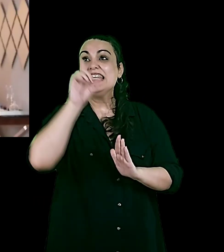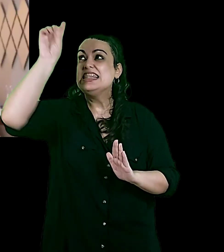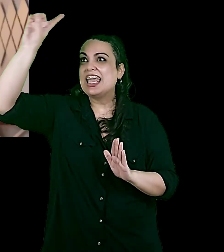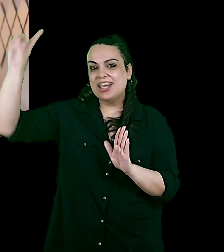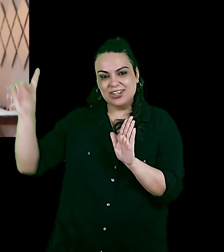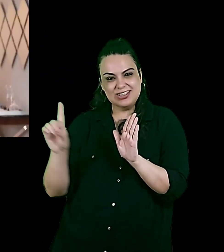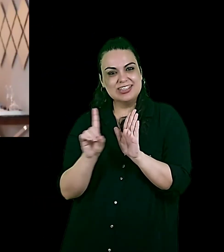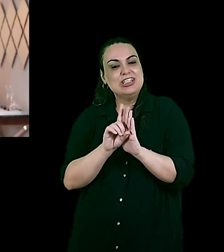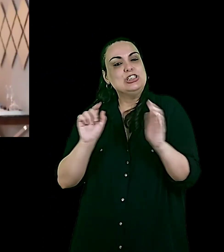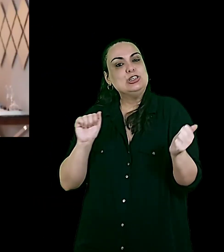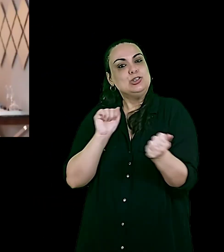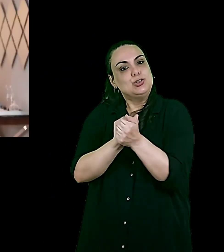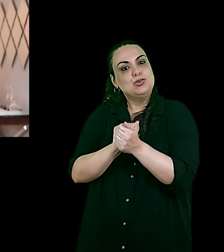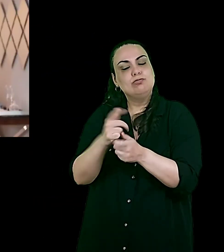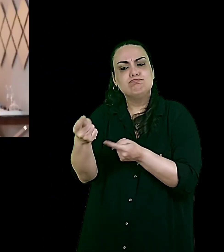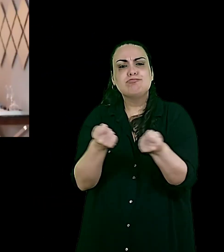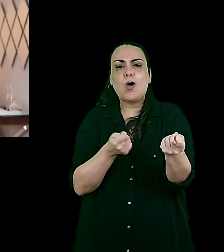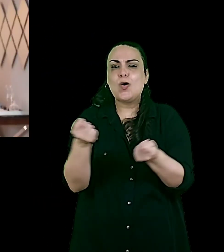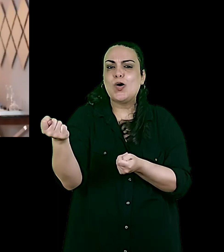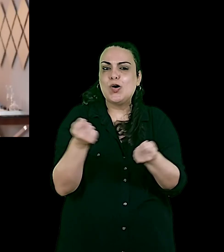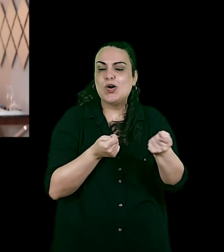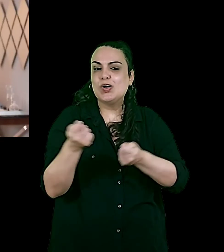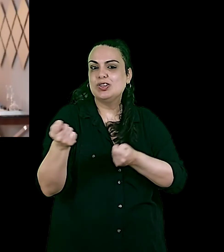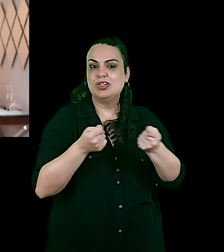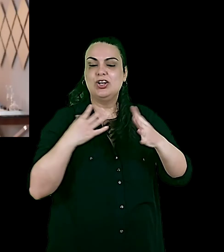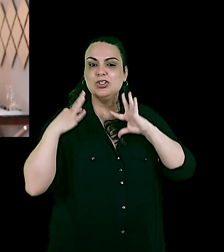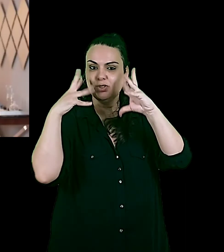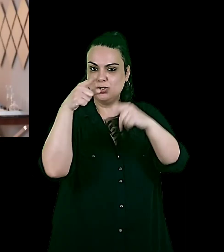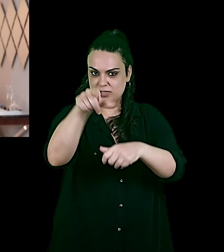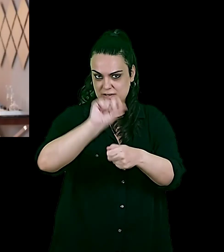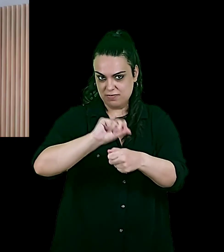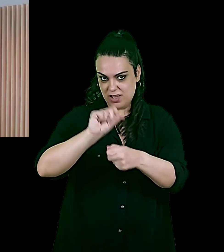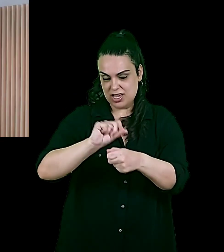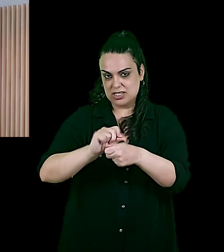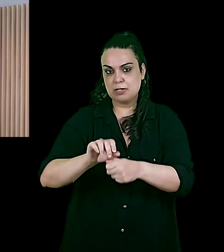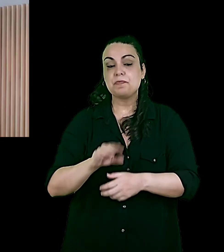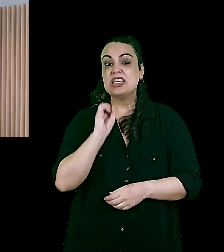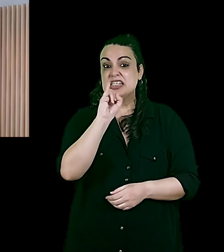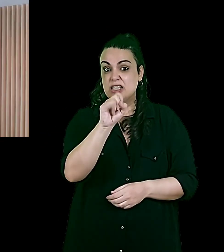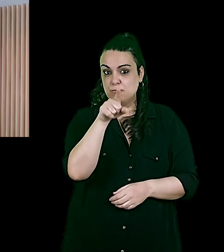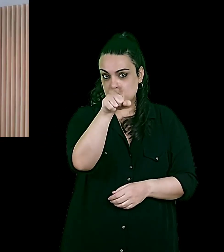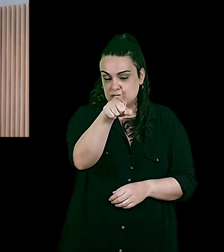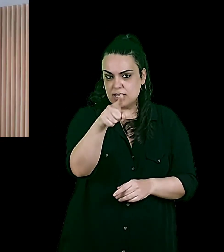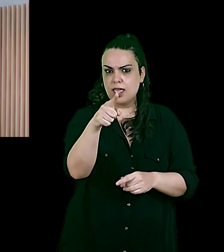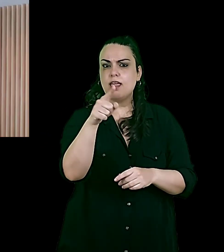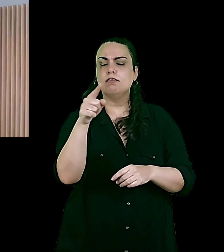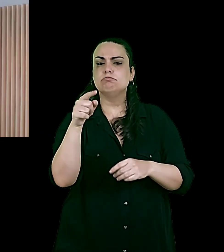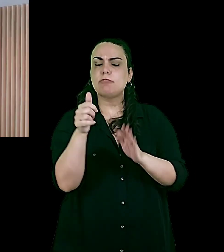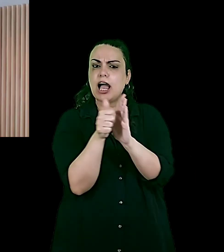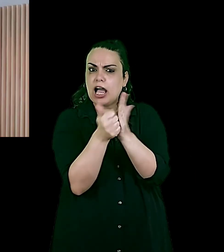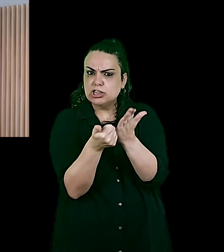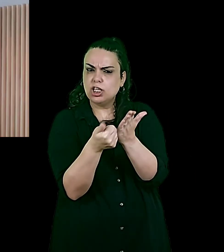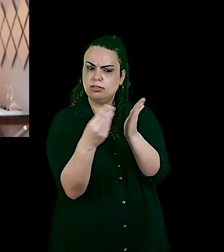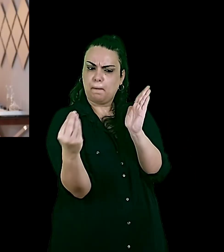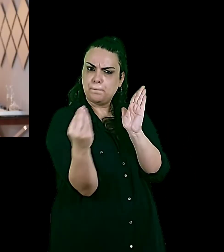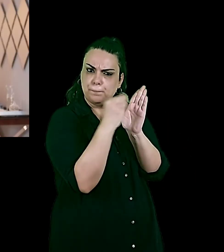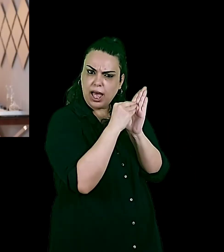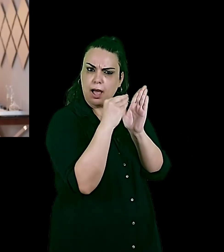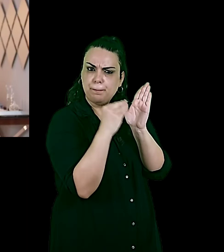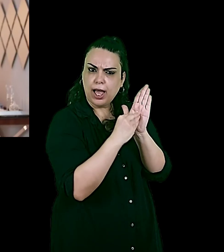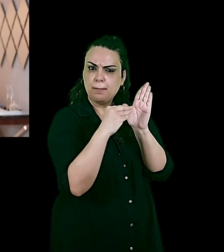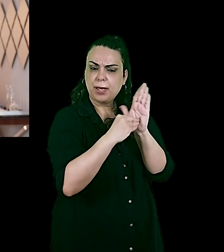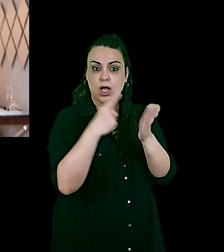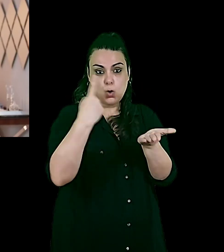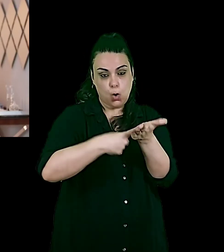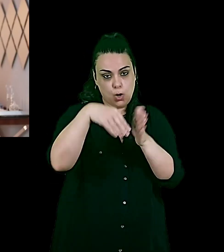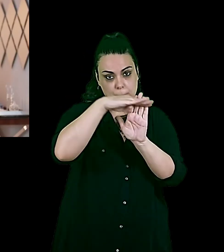vai estar inserido dentro dela, tendo o governo sobre tudo que você vai fazer naquele dia. Se você agendar os seus compromissos com você,